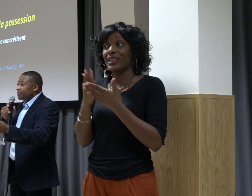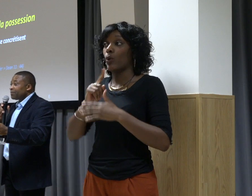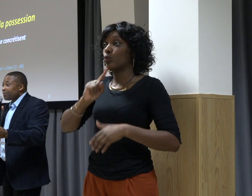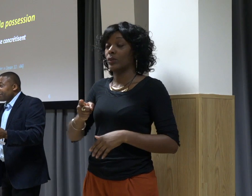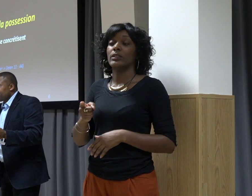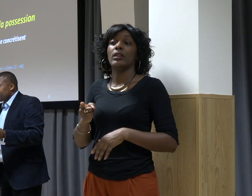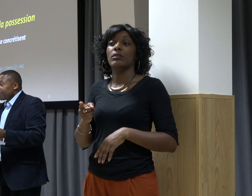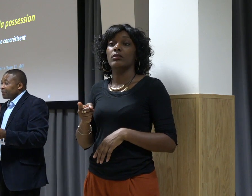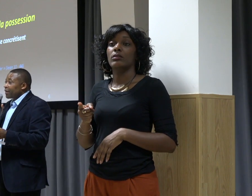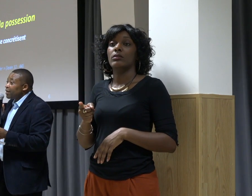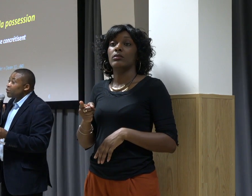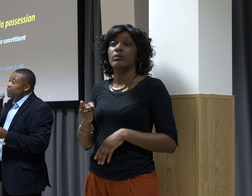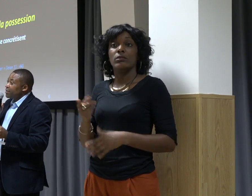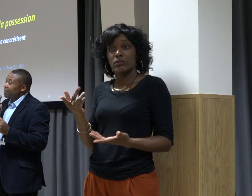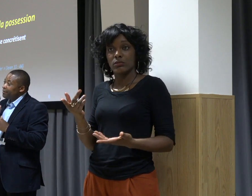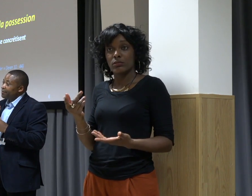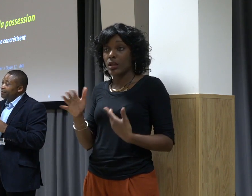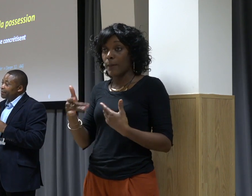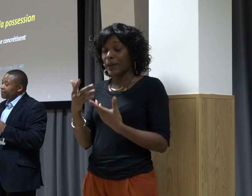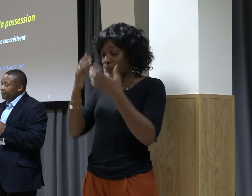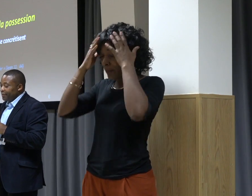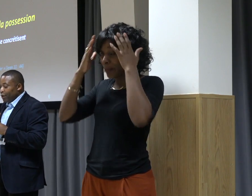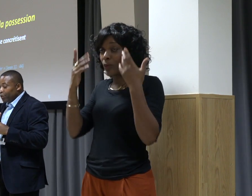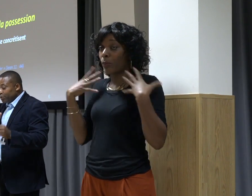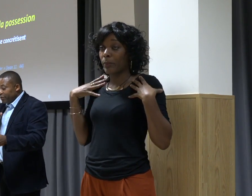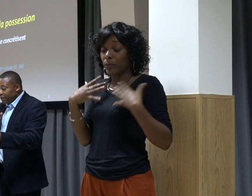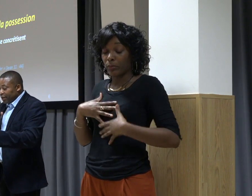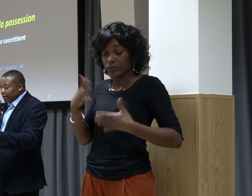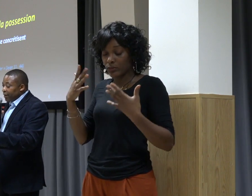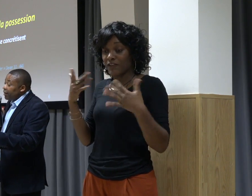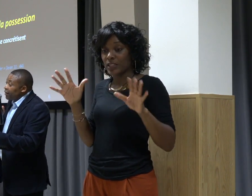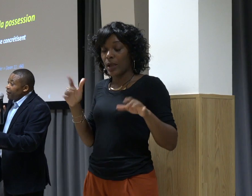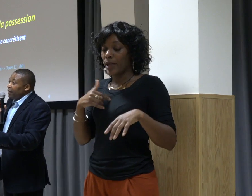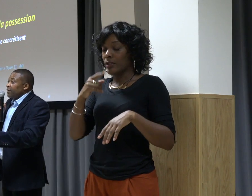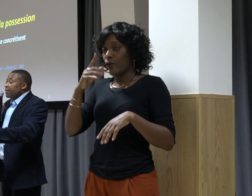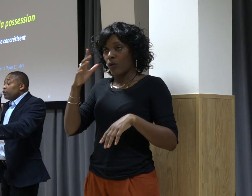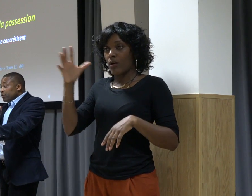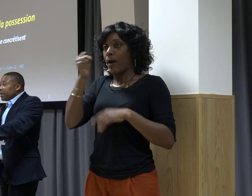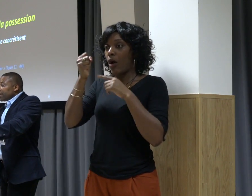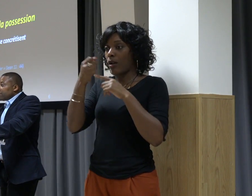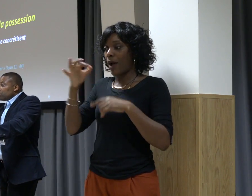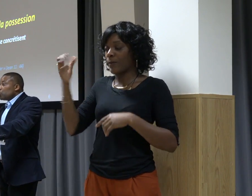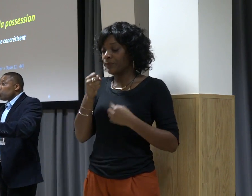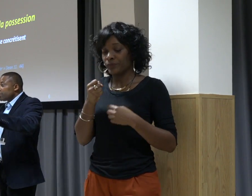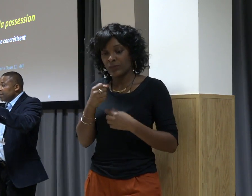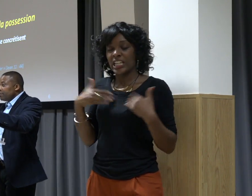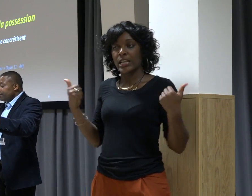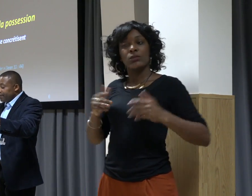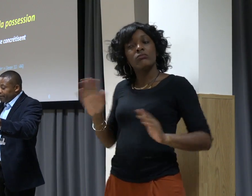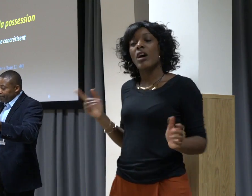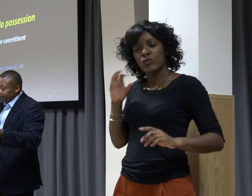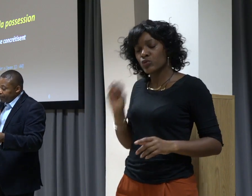temps. Et ensuite, recevez la guérison.